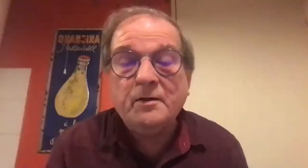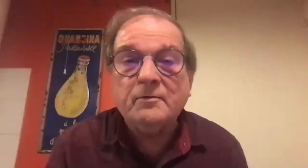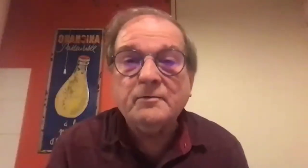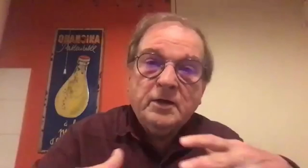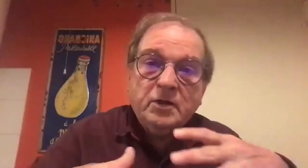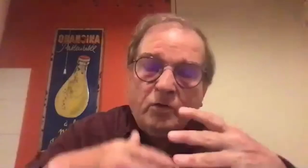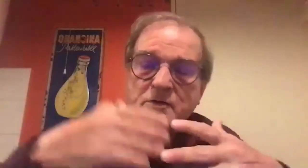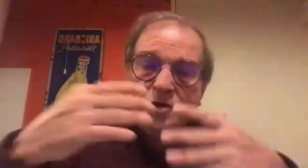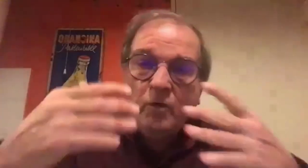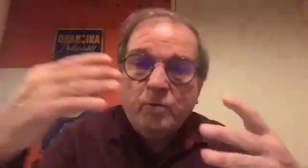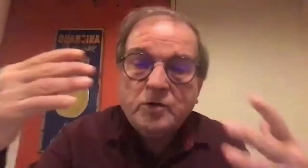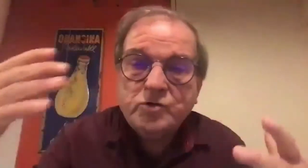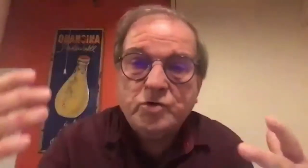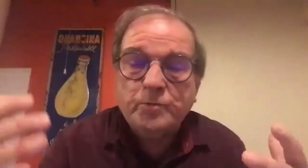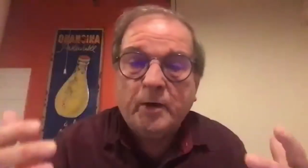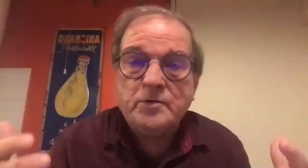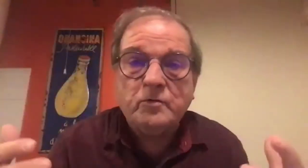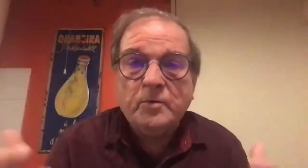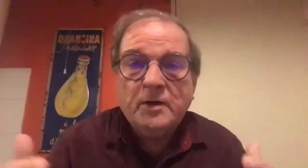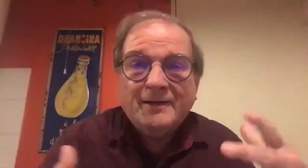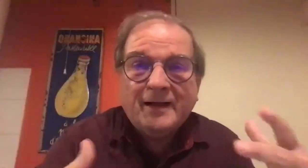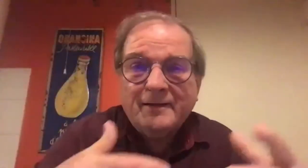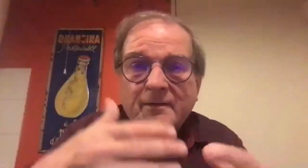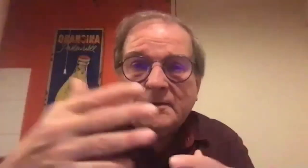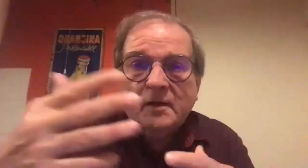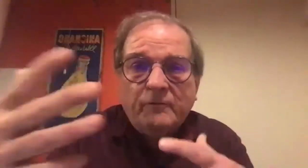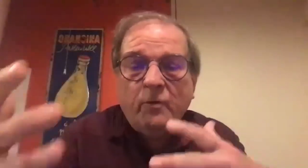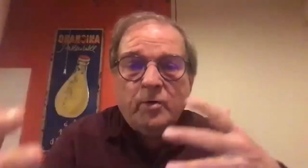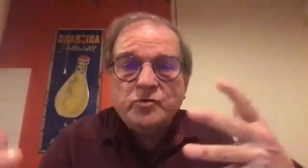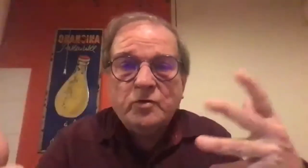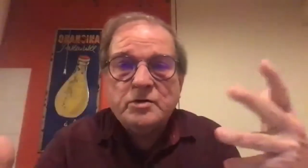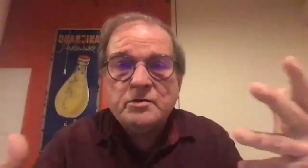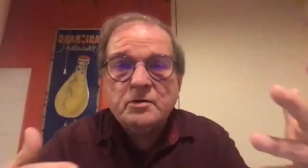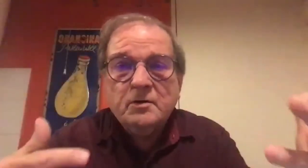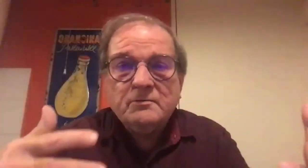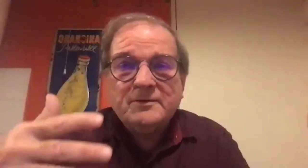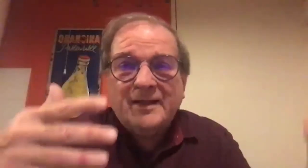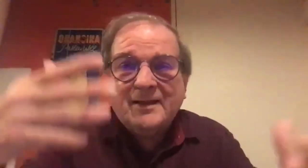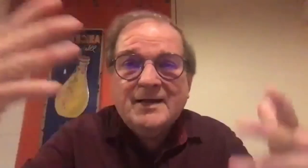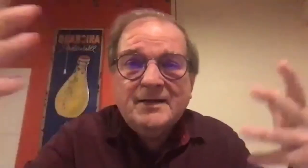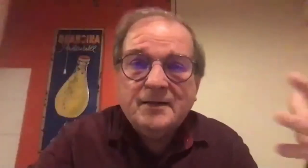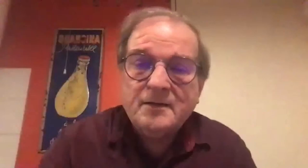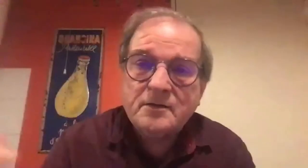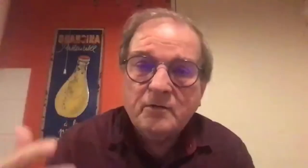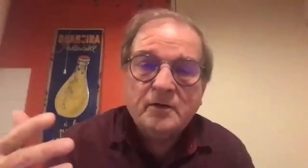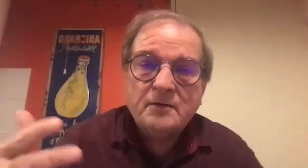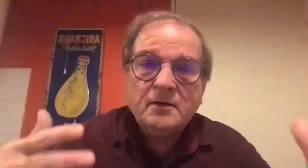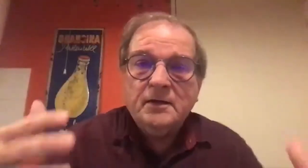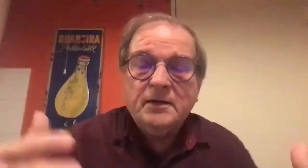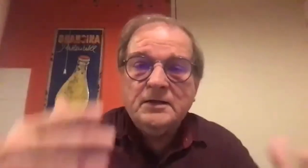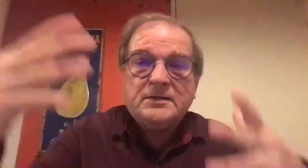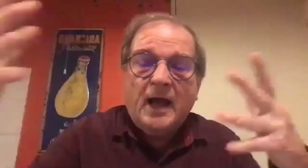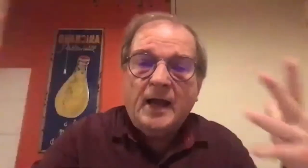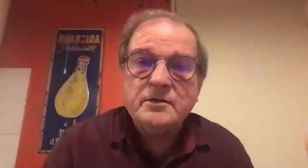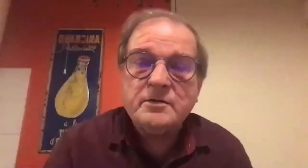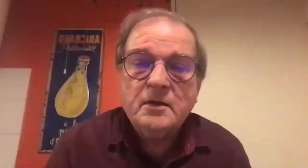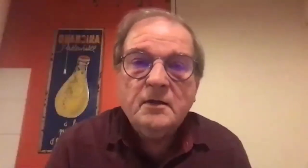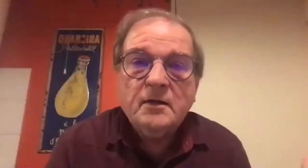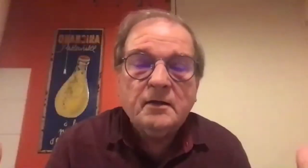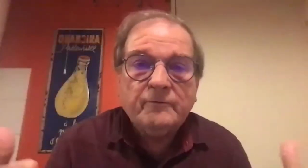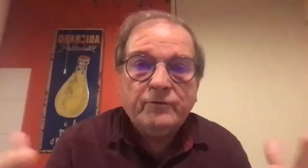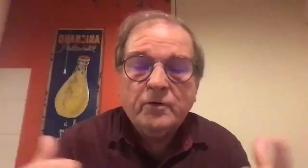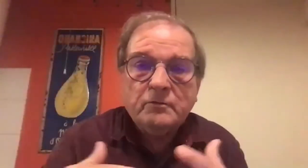Otávio Brandão. E todas as formulações do Partido Comunista, formulações tateantes, não é? Quer dizer,